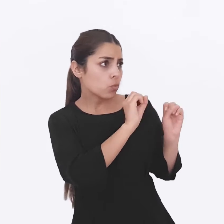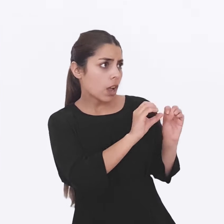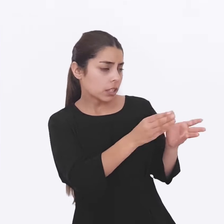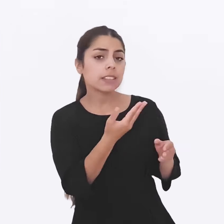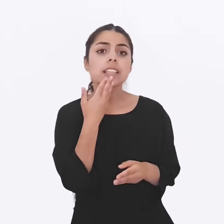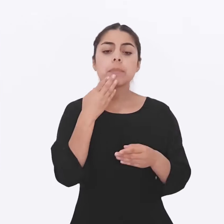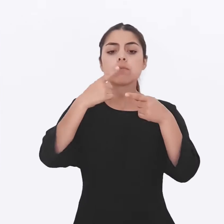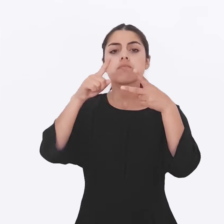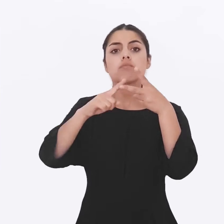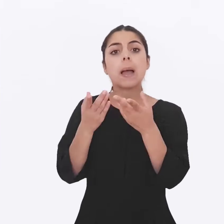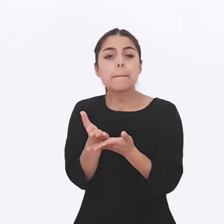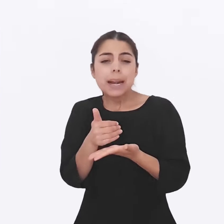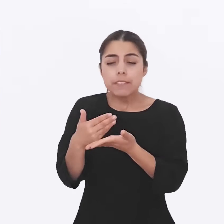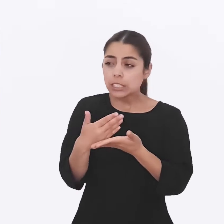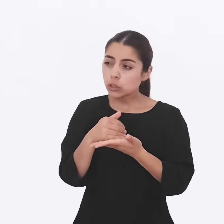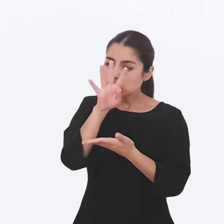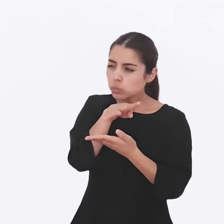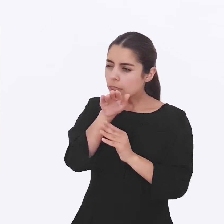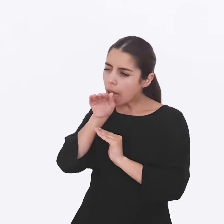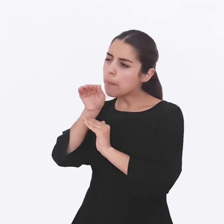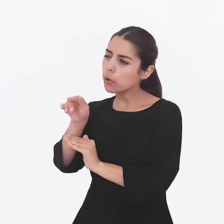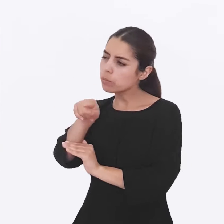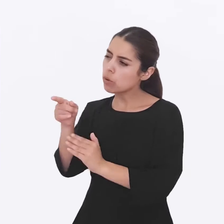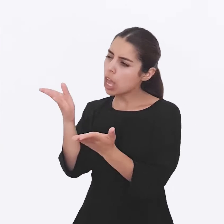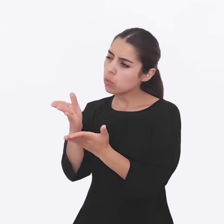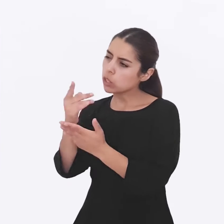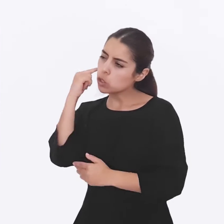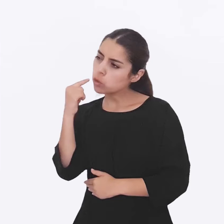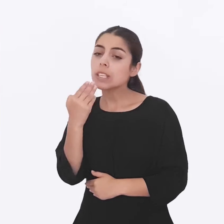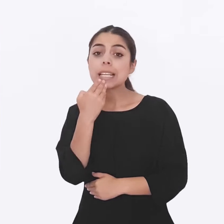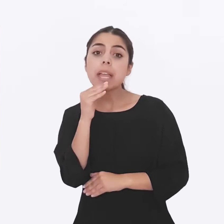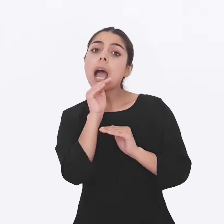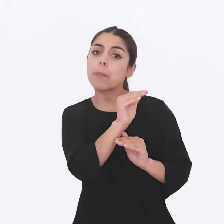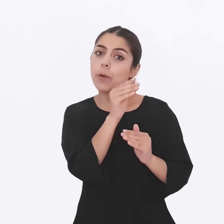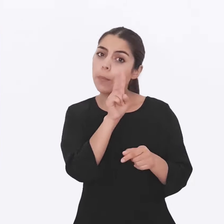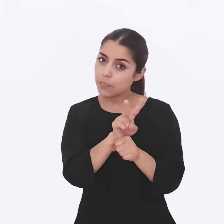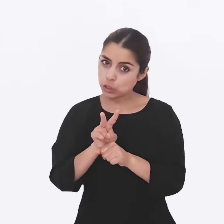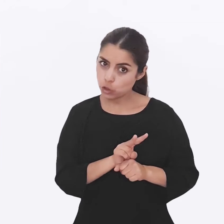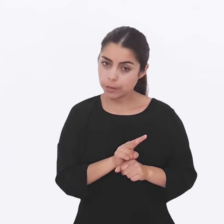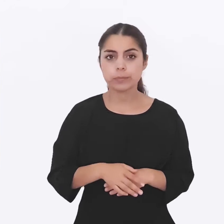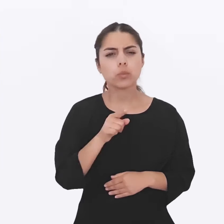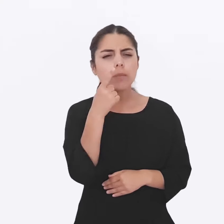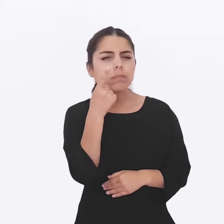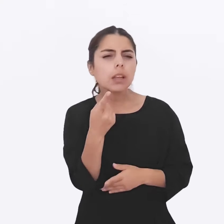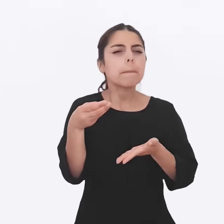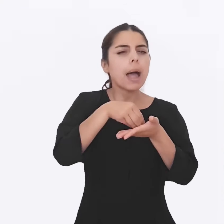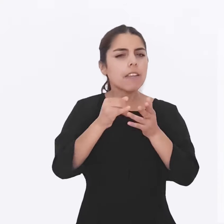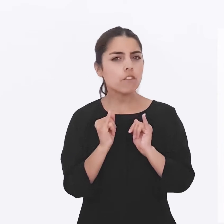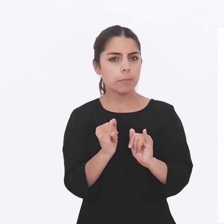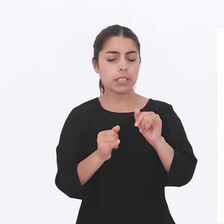de la comunidad educativa, y otra referida a la planificación y apoyo escolar dirigido a estudiantes y a docentes. Se pueden